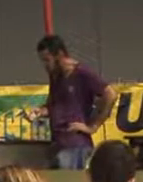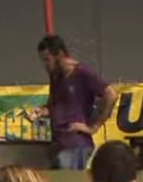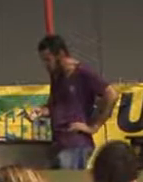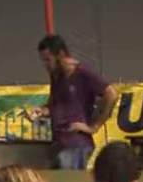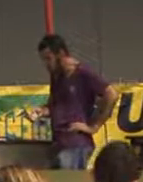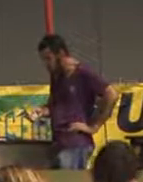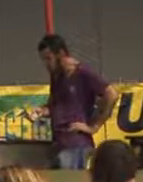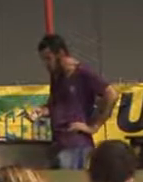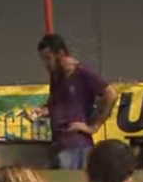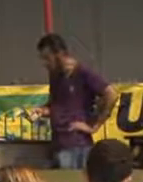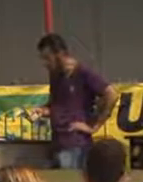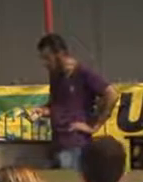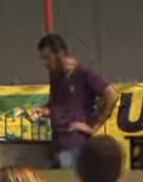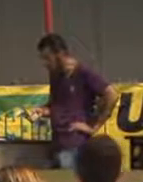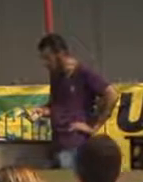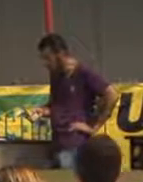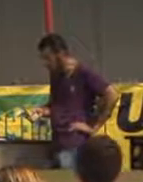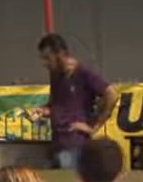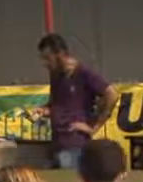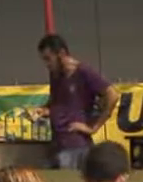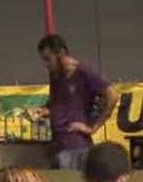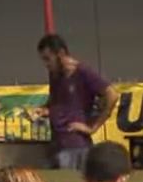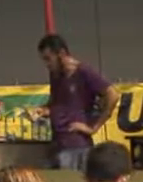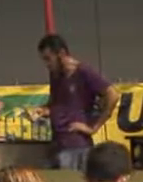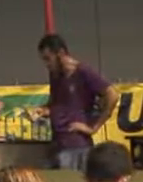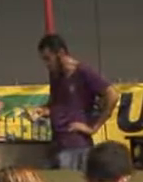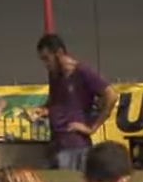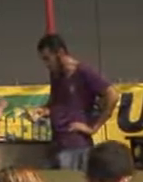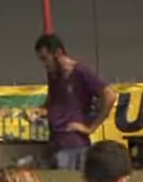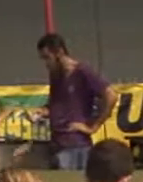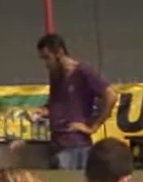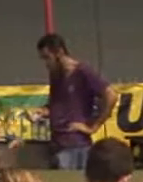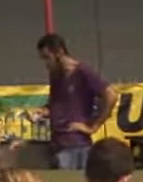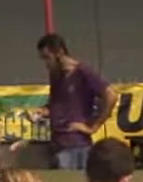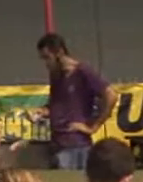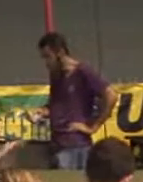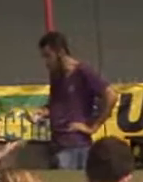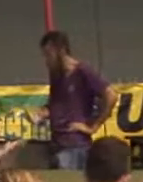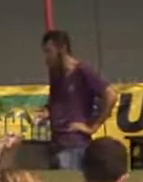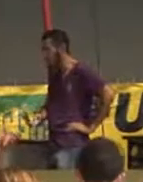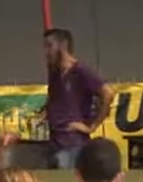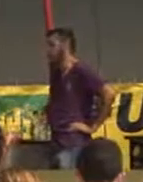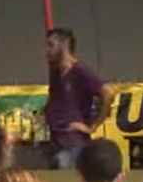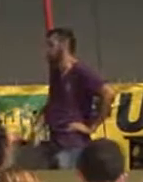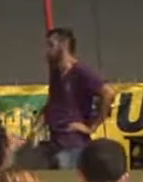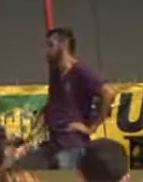Questione o tema. Transforme o tema numa questão.